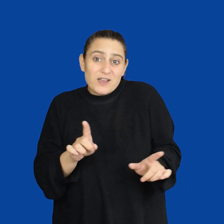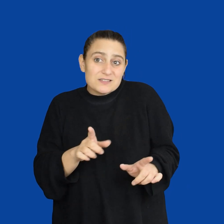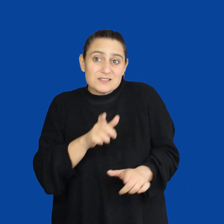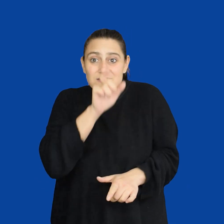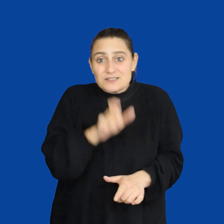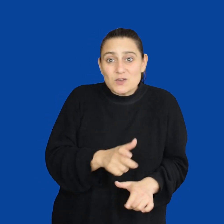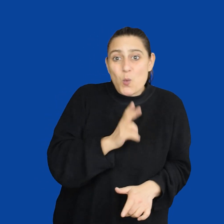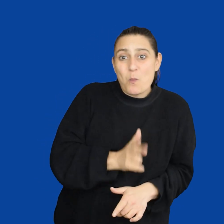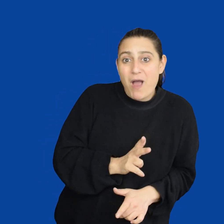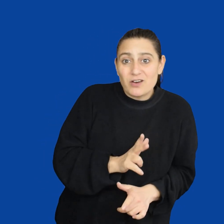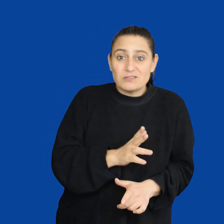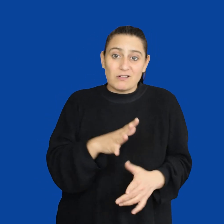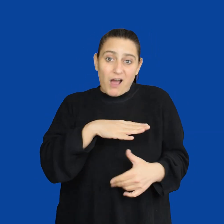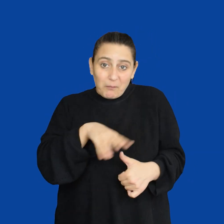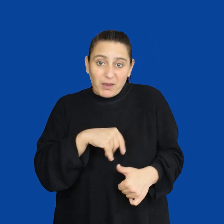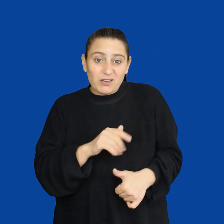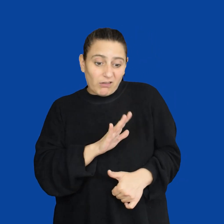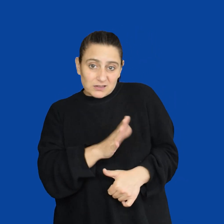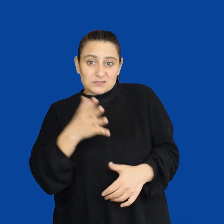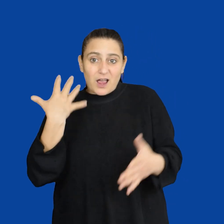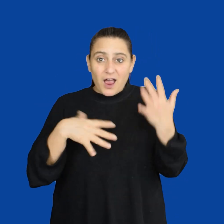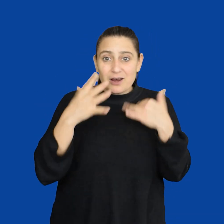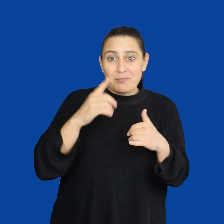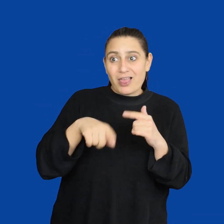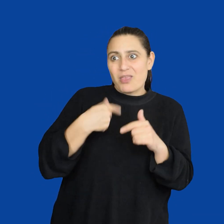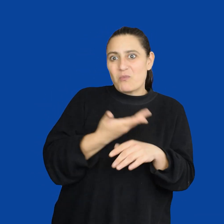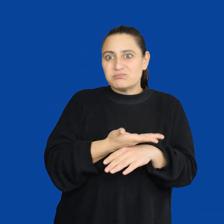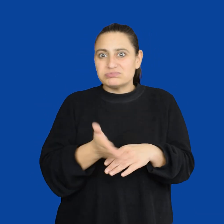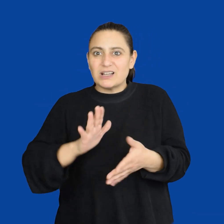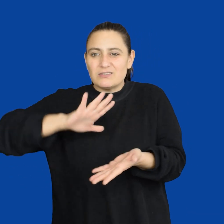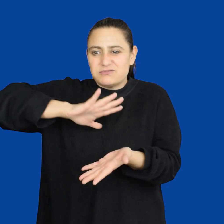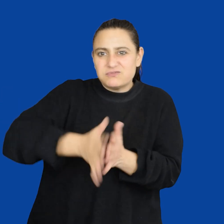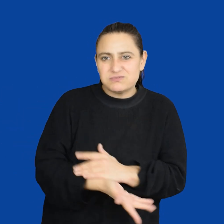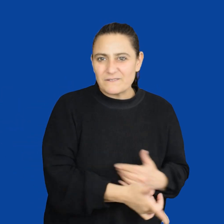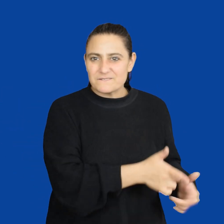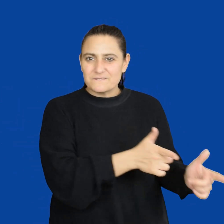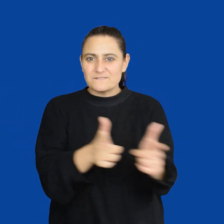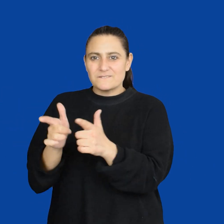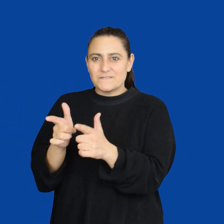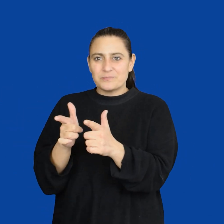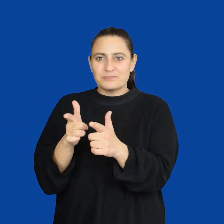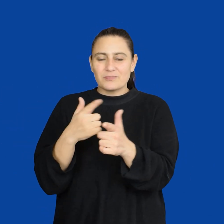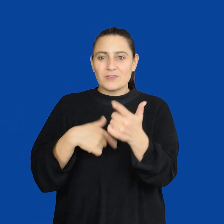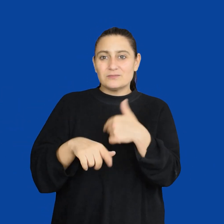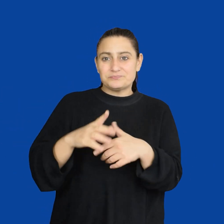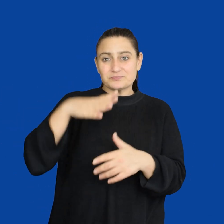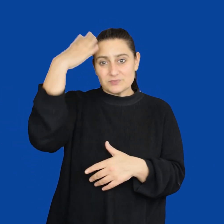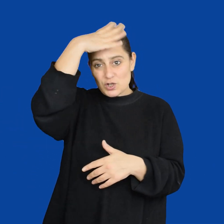La deshumanización de los armenios cimentó el camino que conducirá al posterior genocidio. El derrocamiento